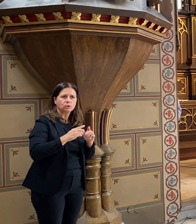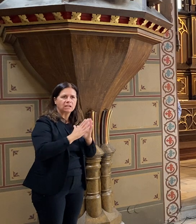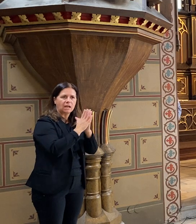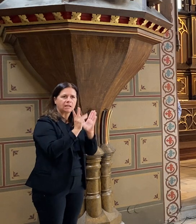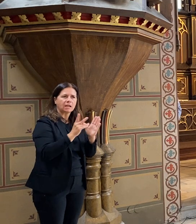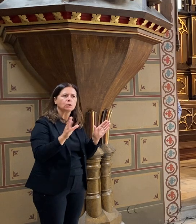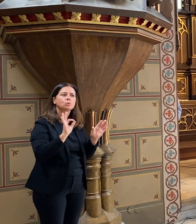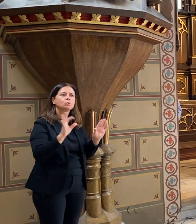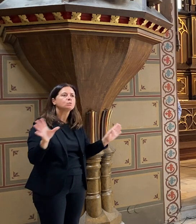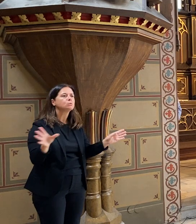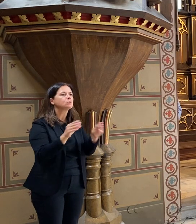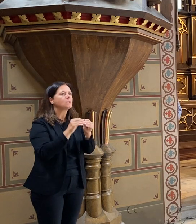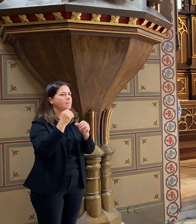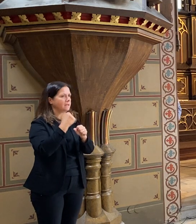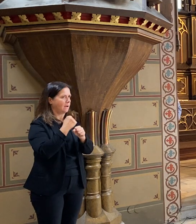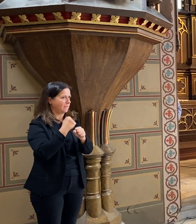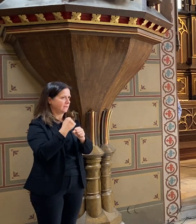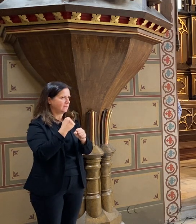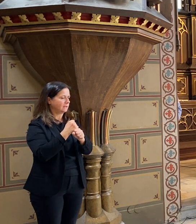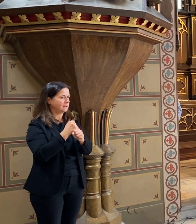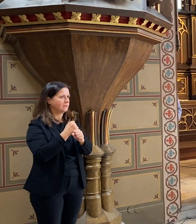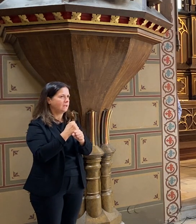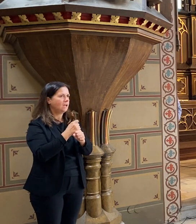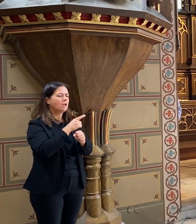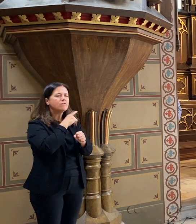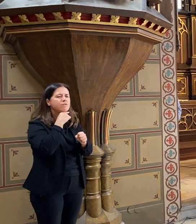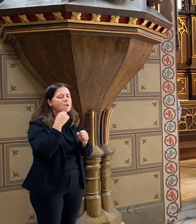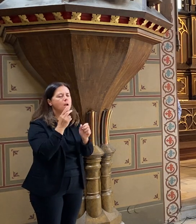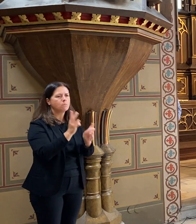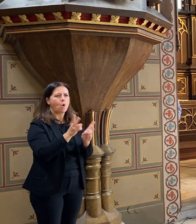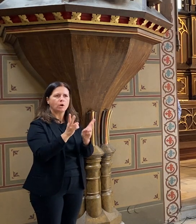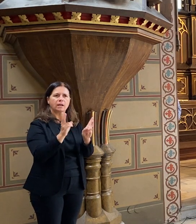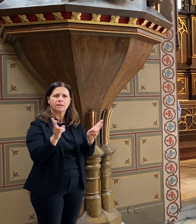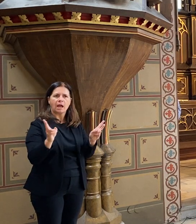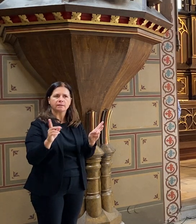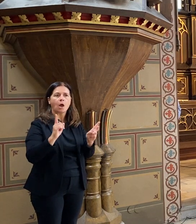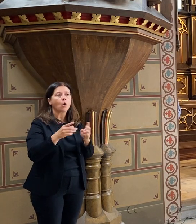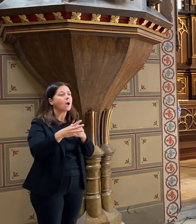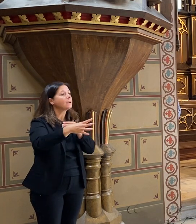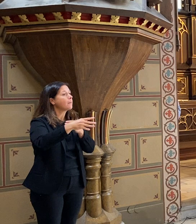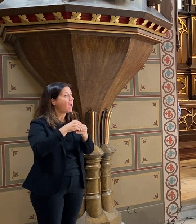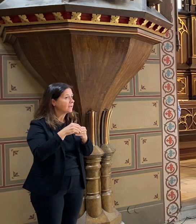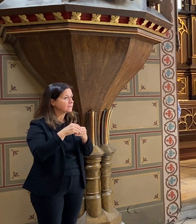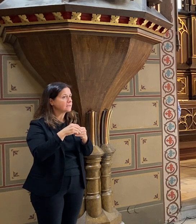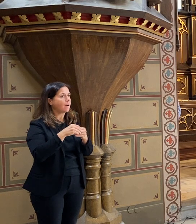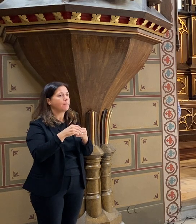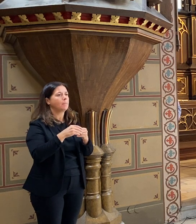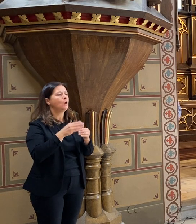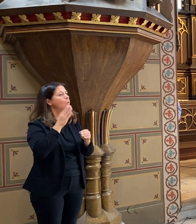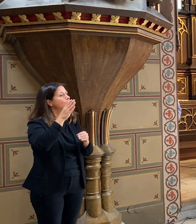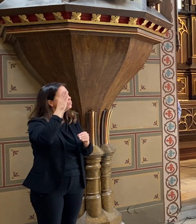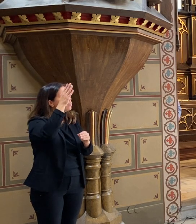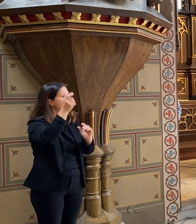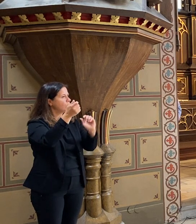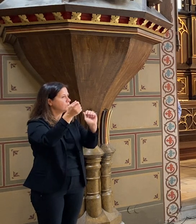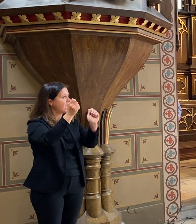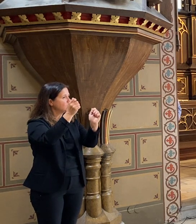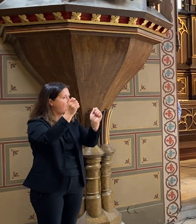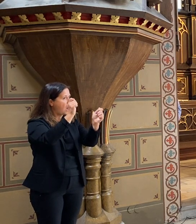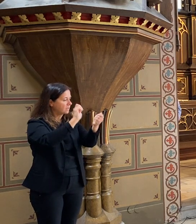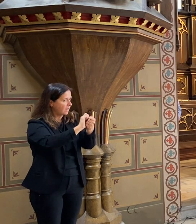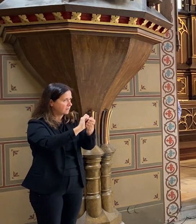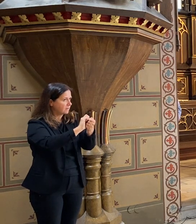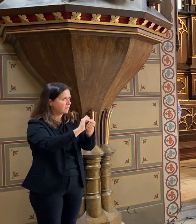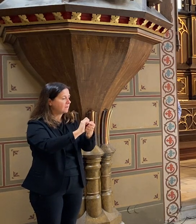kann. Da gibt es viele Möglichkeiten, auch gemeinsam Zukunft zu gestalten. Das war ja gerade